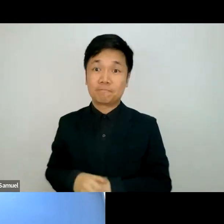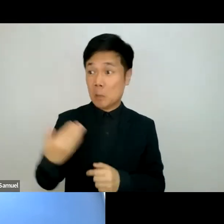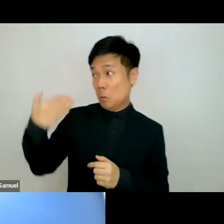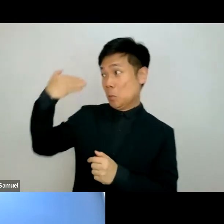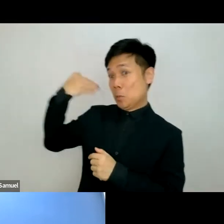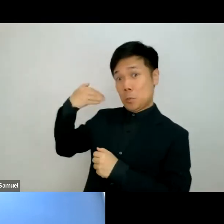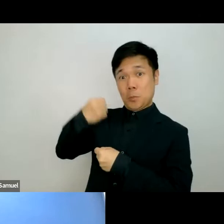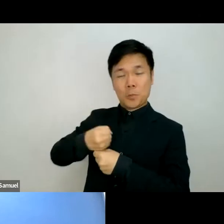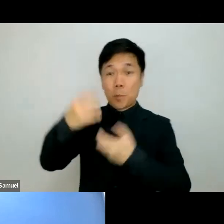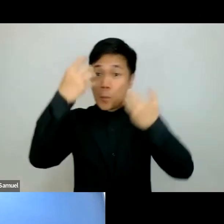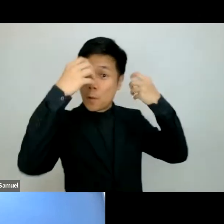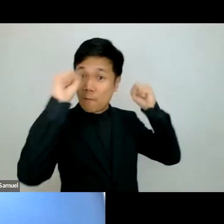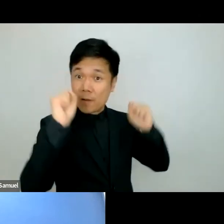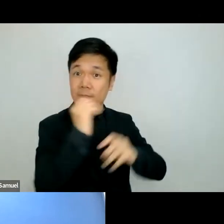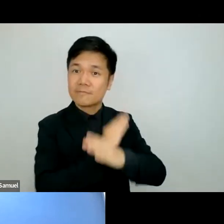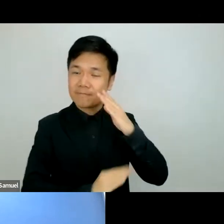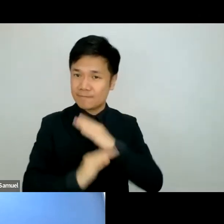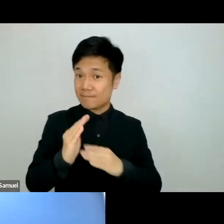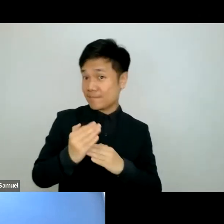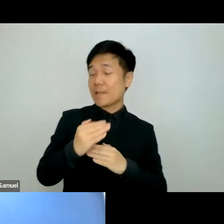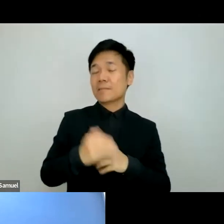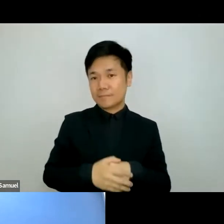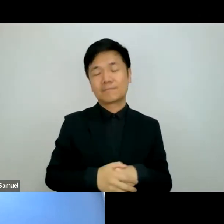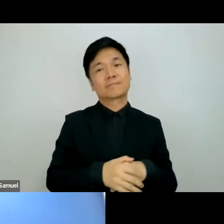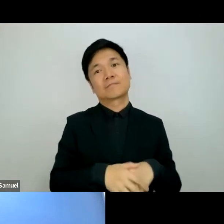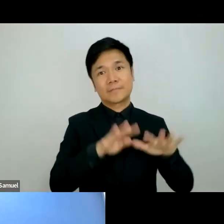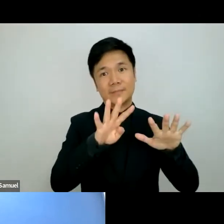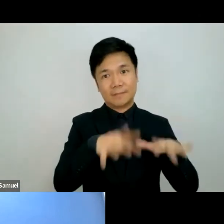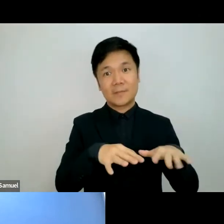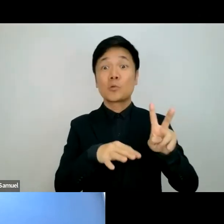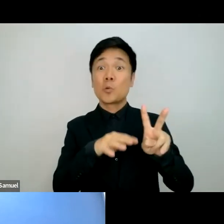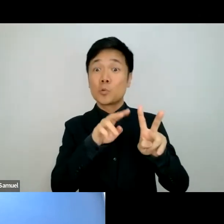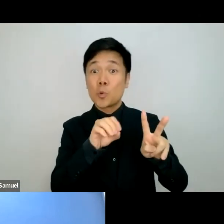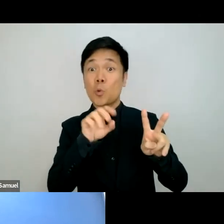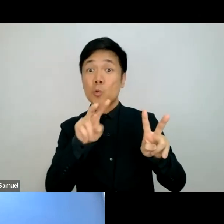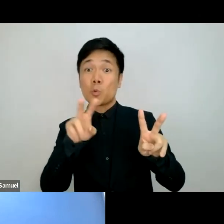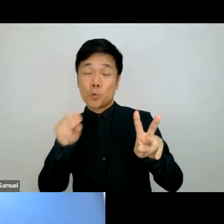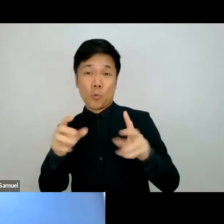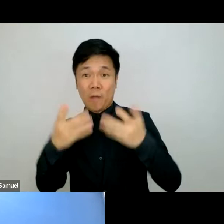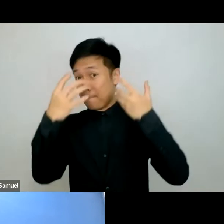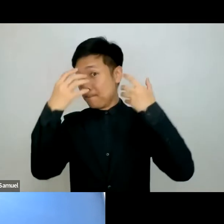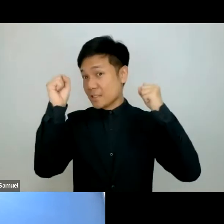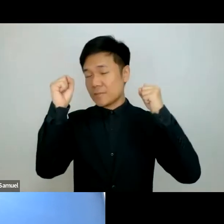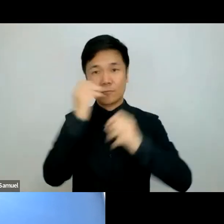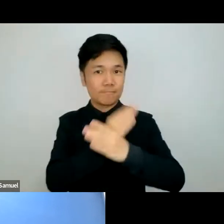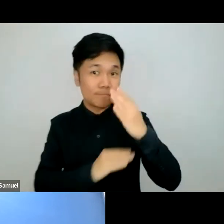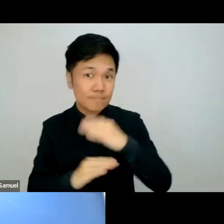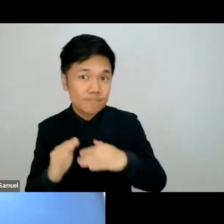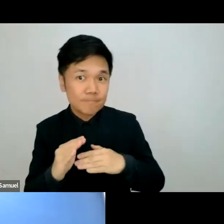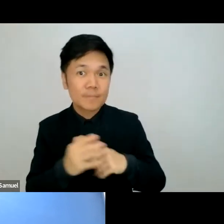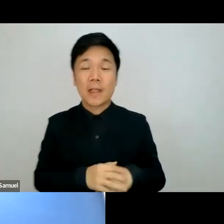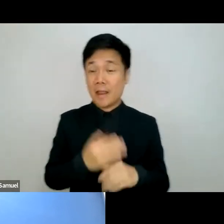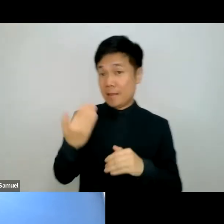l'UE. Il a commencé en 2020